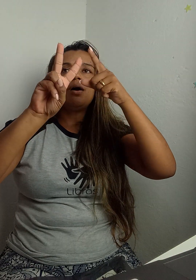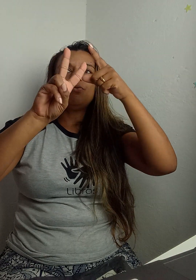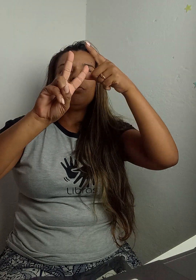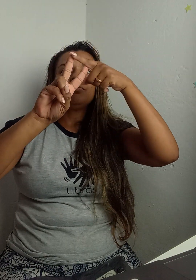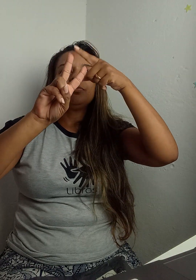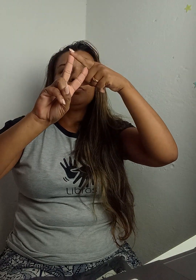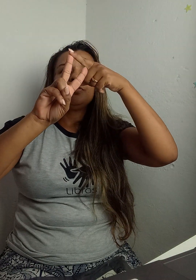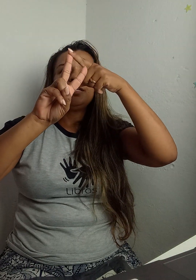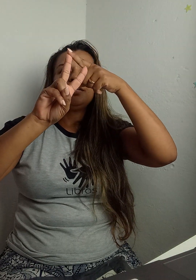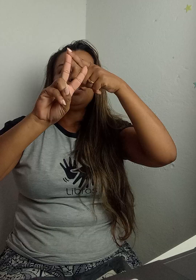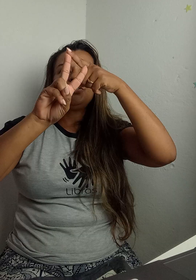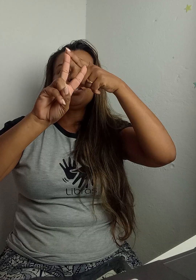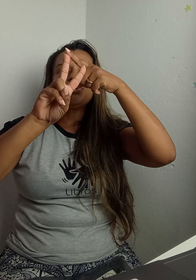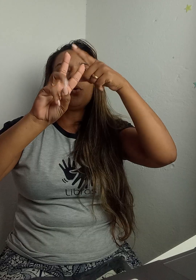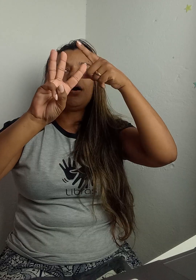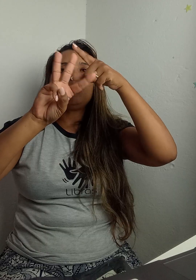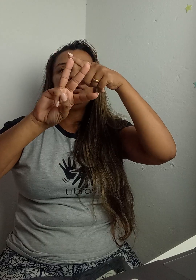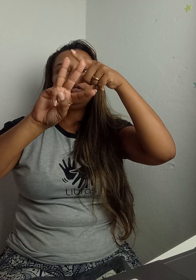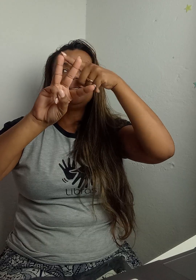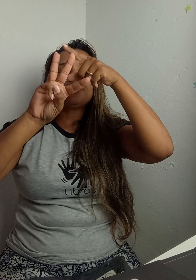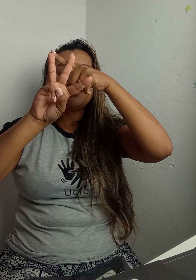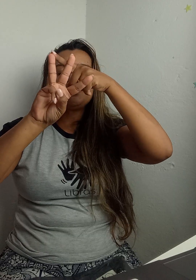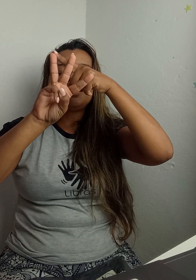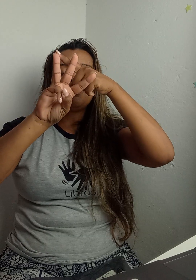visual, gestual e espacial.